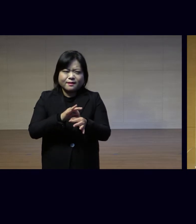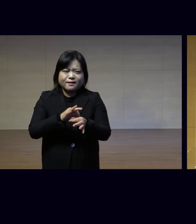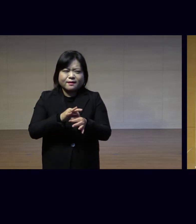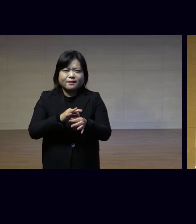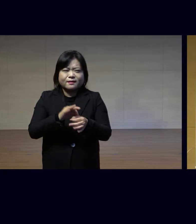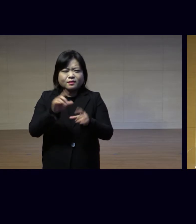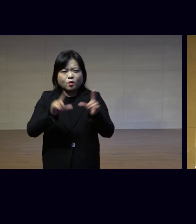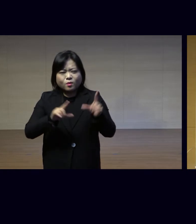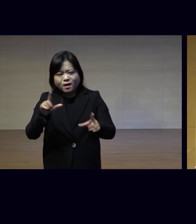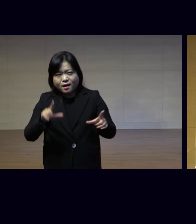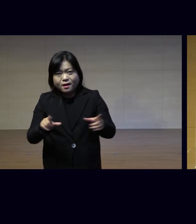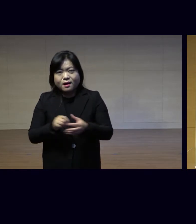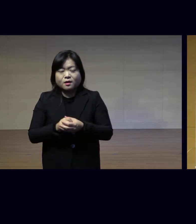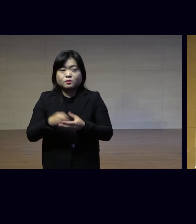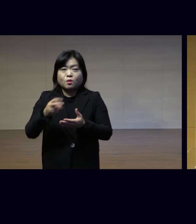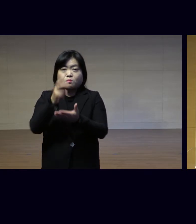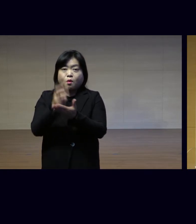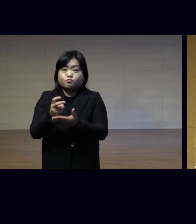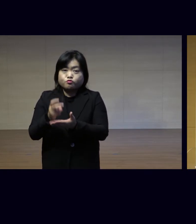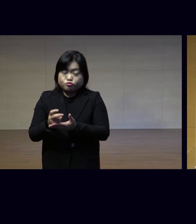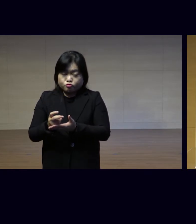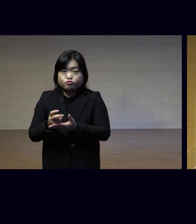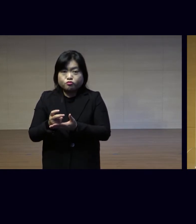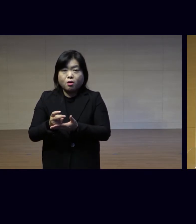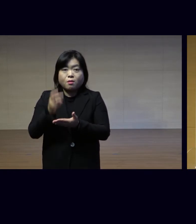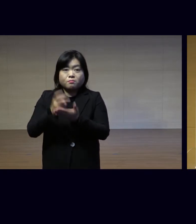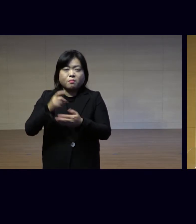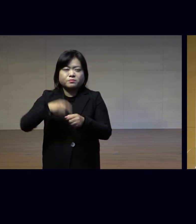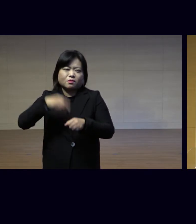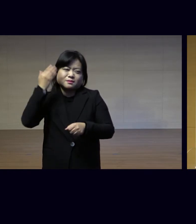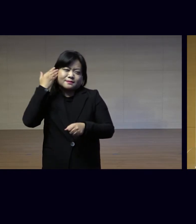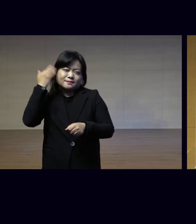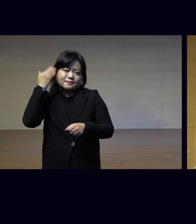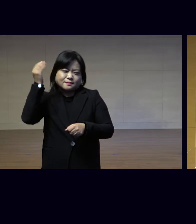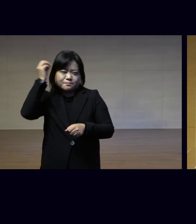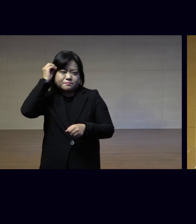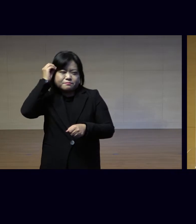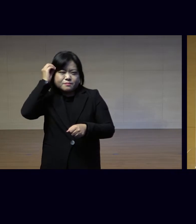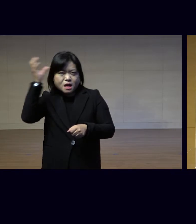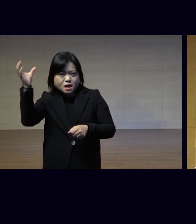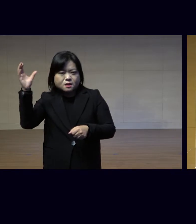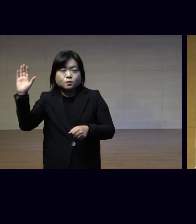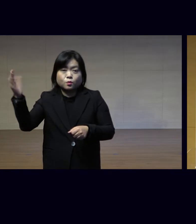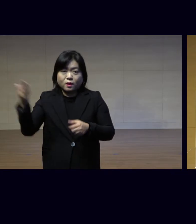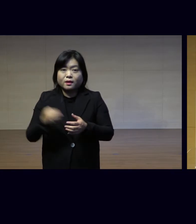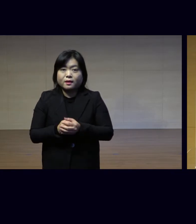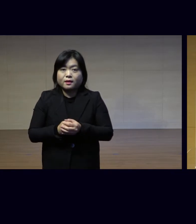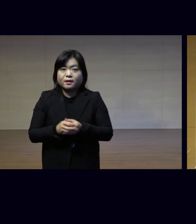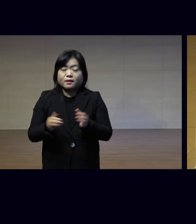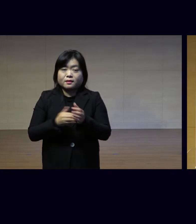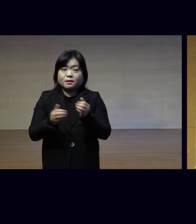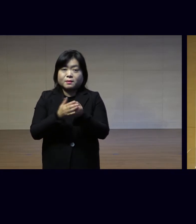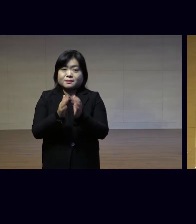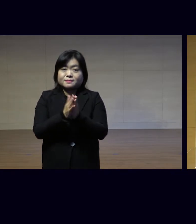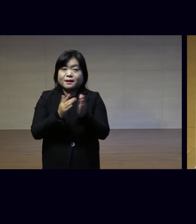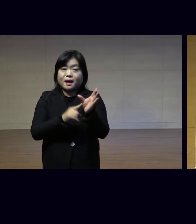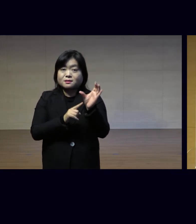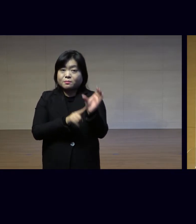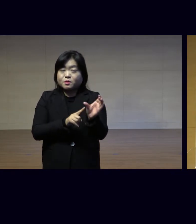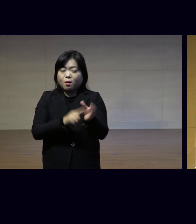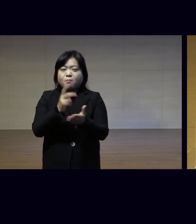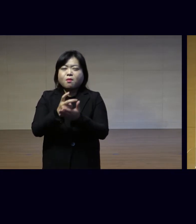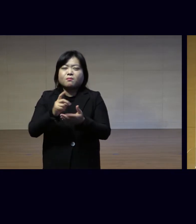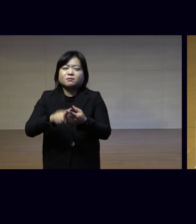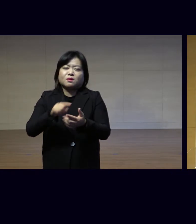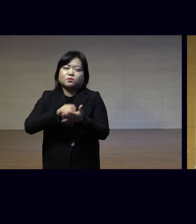경제적인 현황, 상황, 그다음에 법적 지식이 대단합니다. 그래서 제 책의 한 챕터는 이제 법에 관한